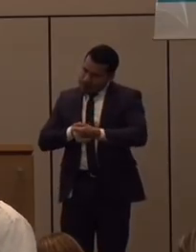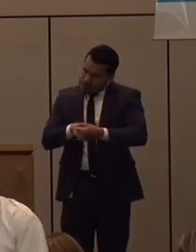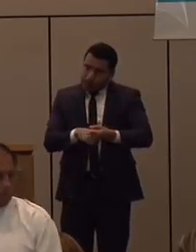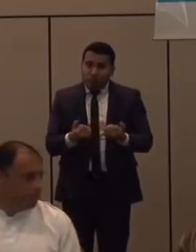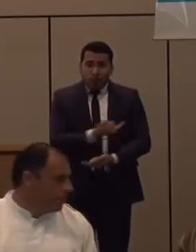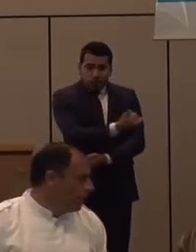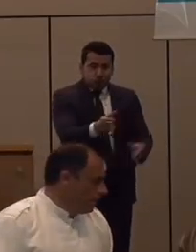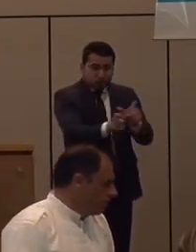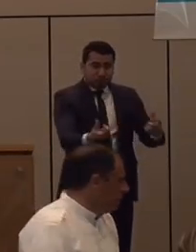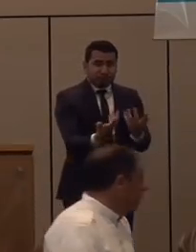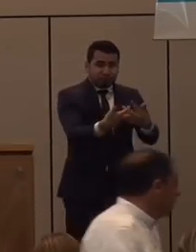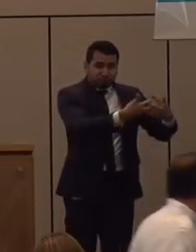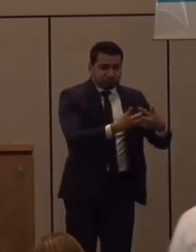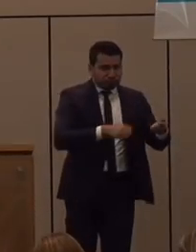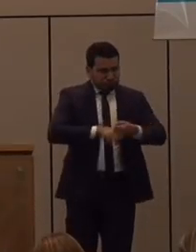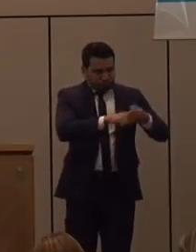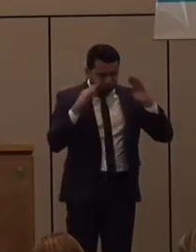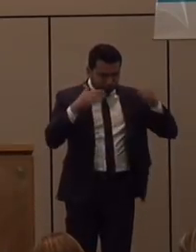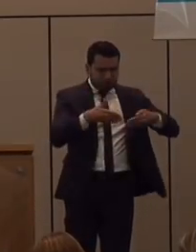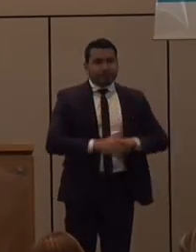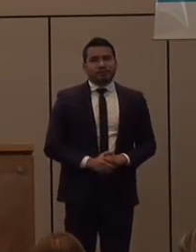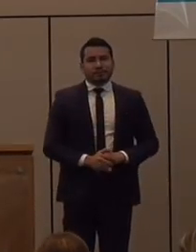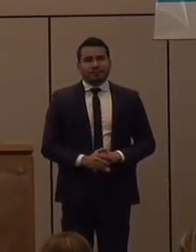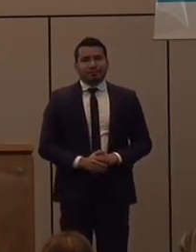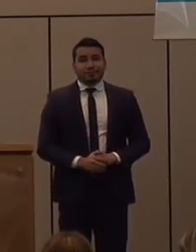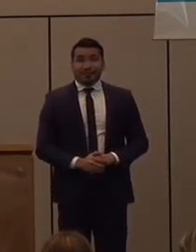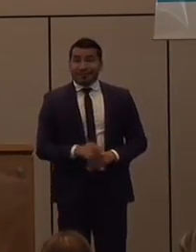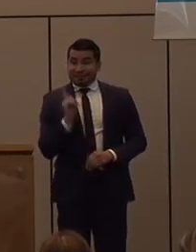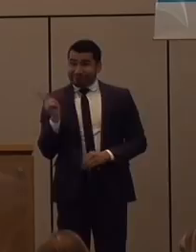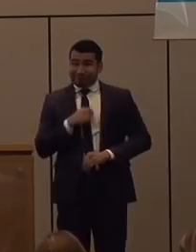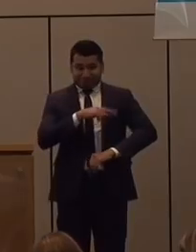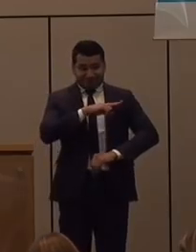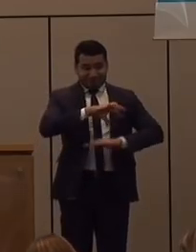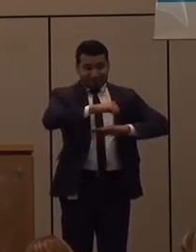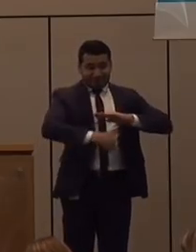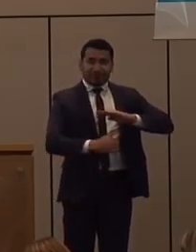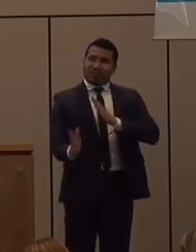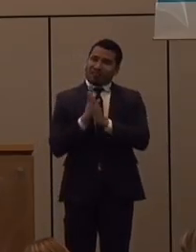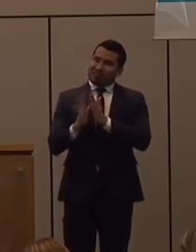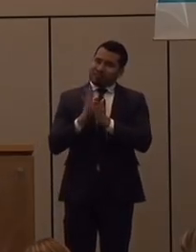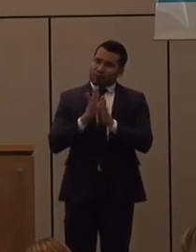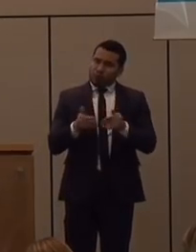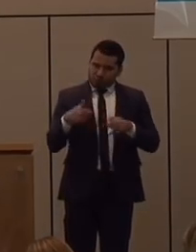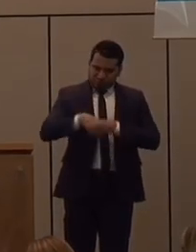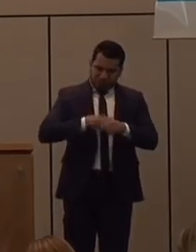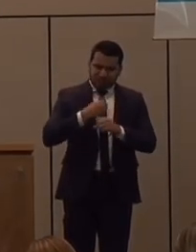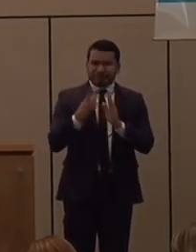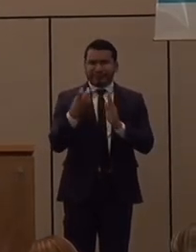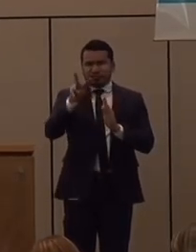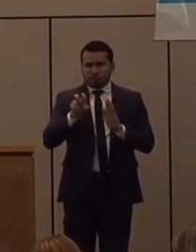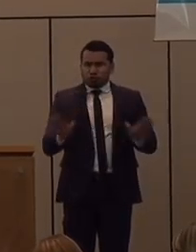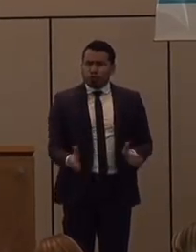con los exportadores colombianos mire ese dato que dijo usted cómo hemos crecido en este año sobre todo